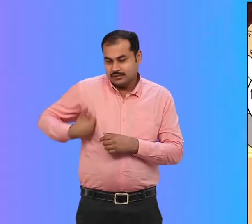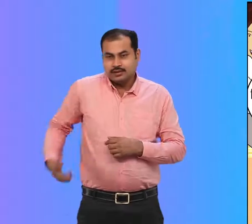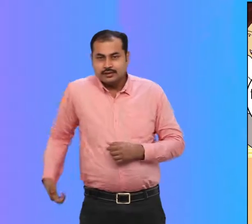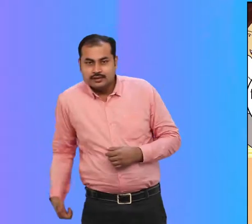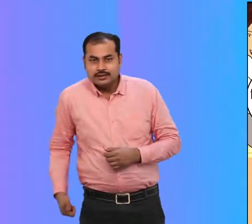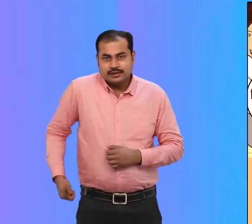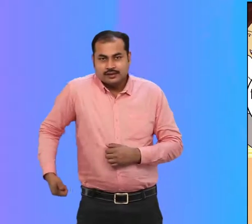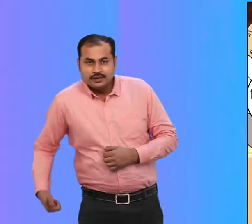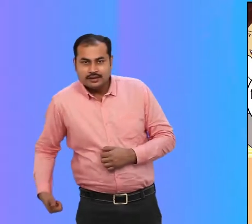है